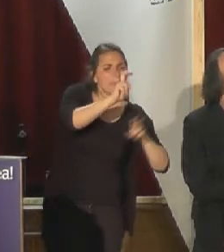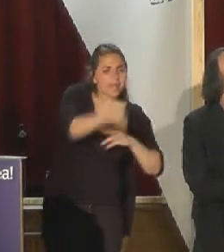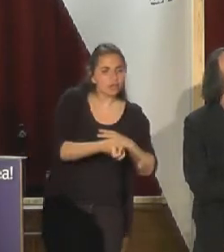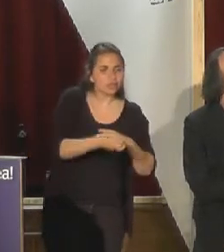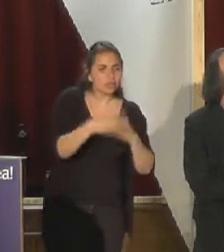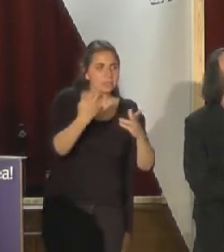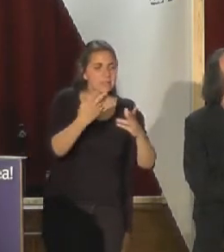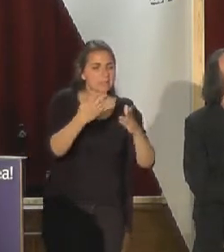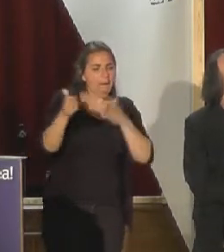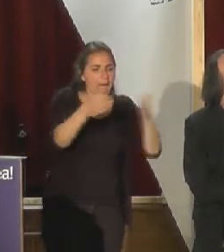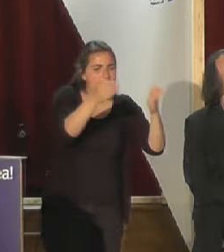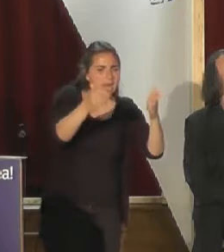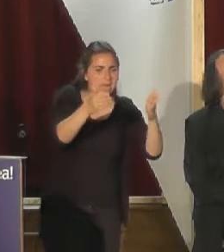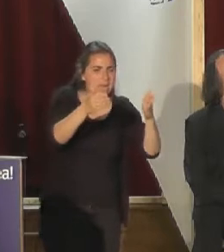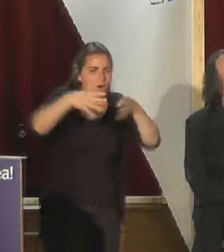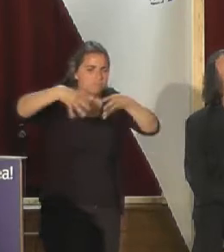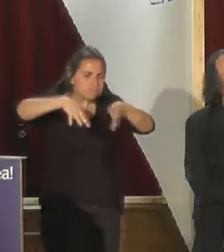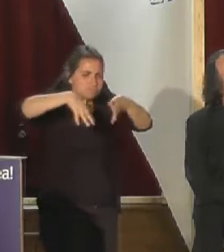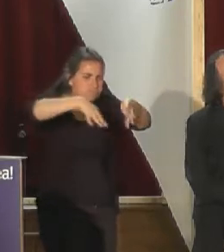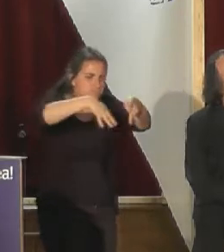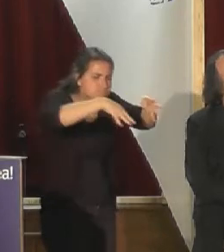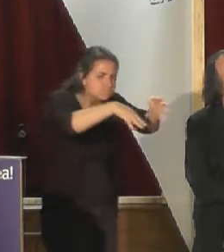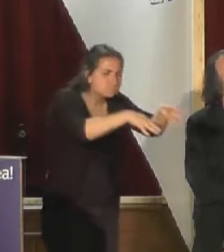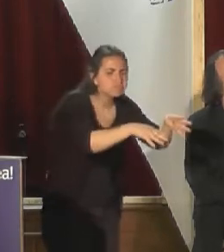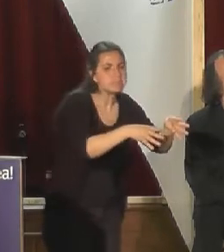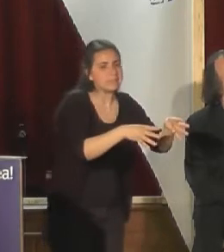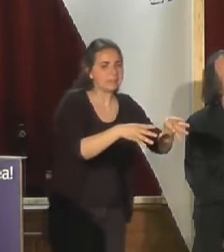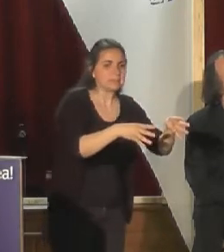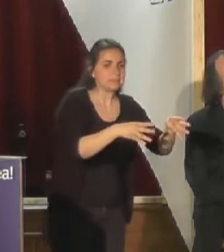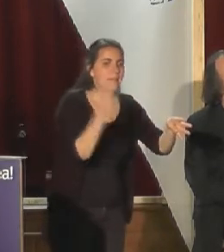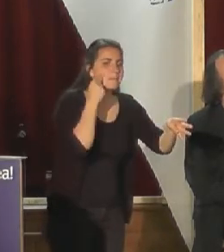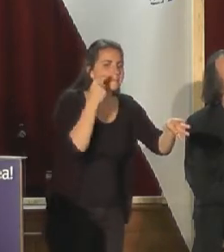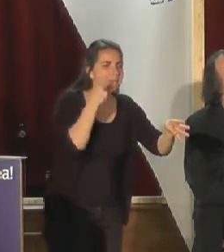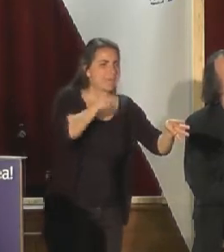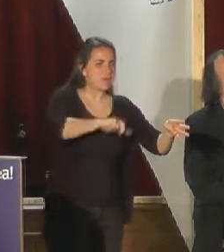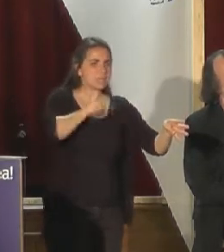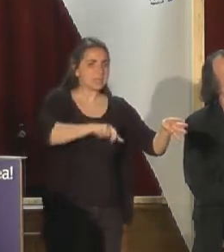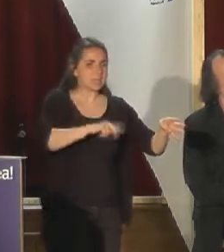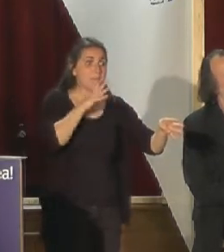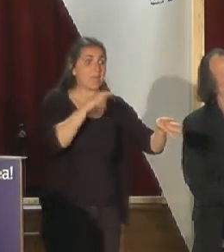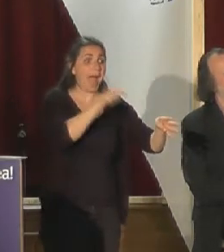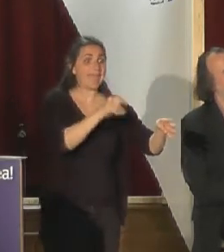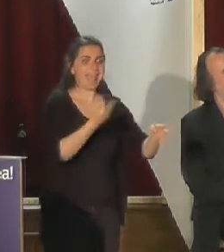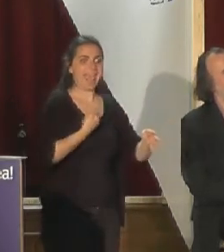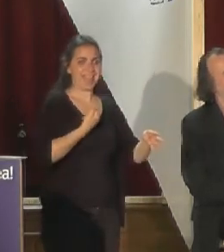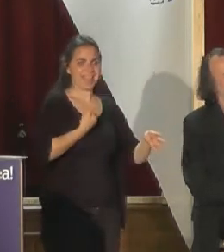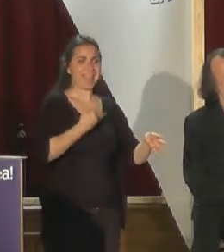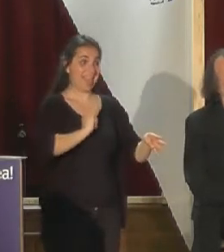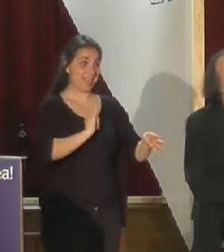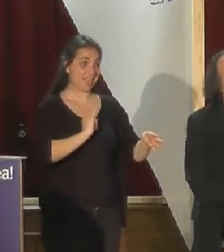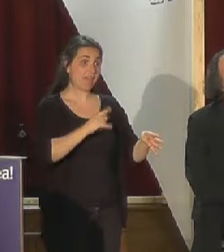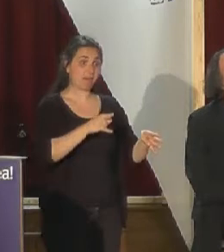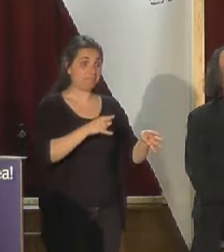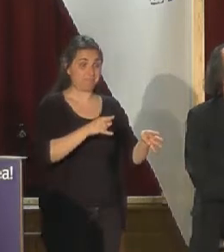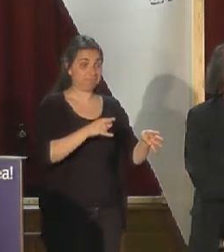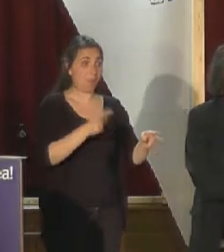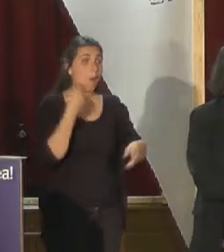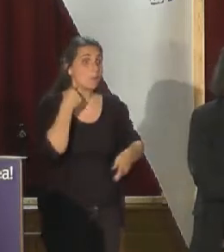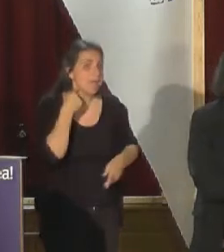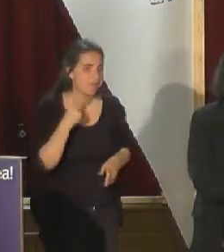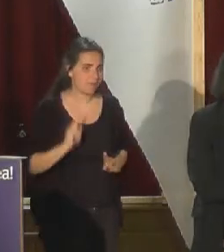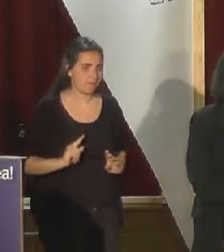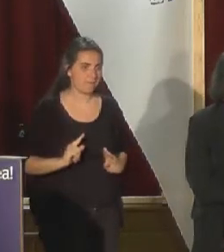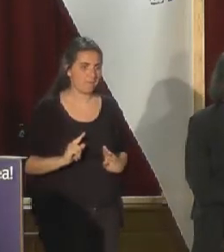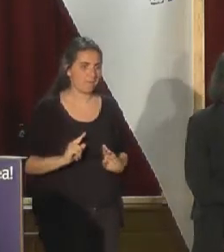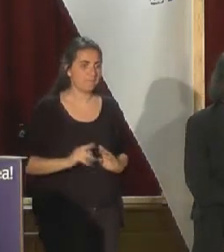medo de atravesalo, porque podían perder saber a identidade. Cando chegaron, isto era habitado